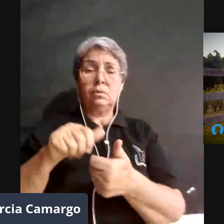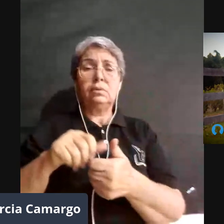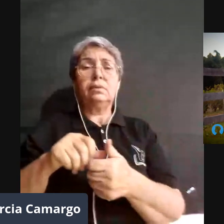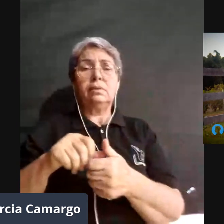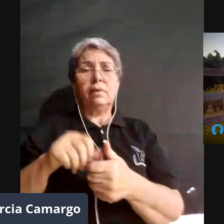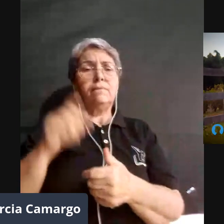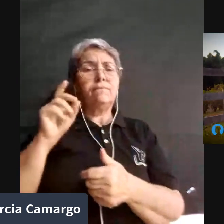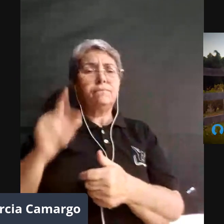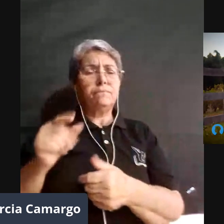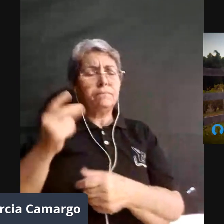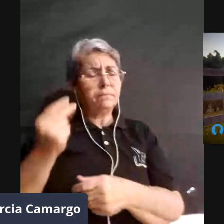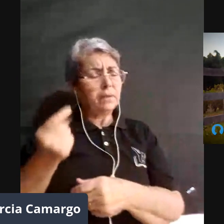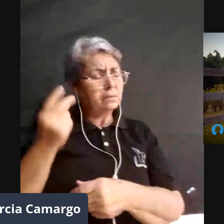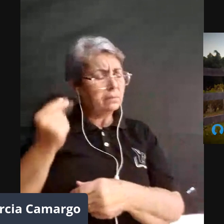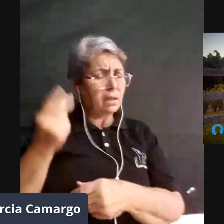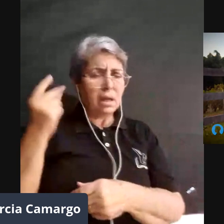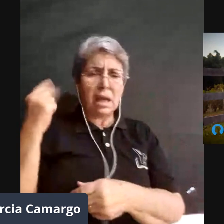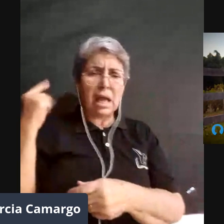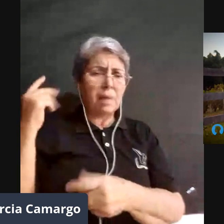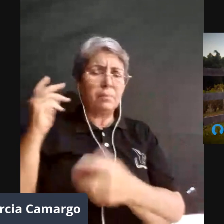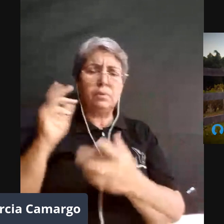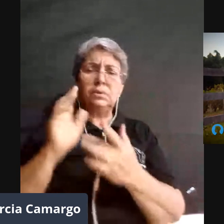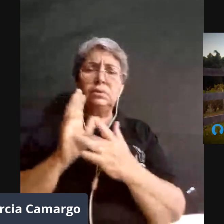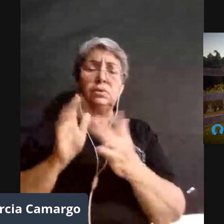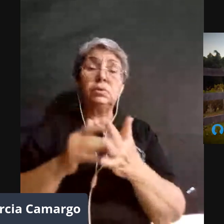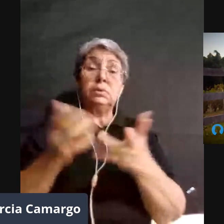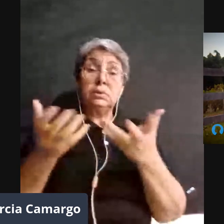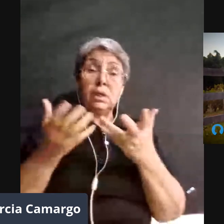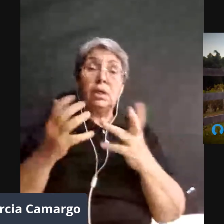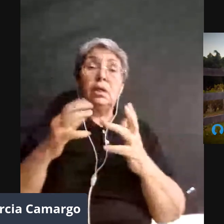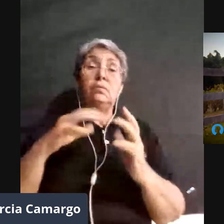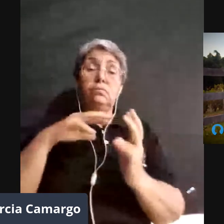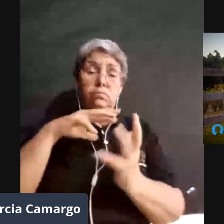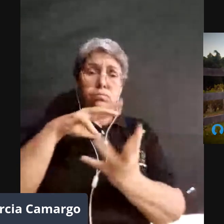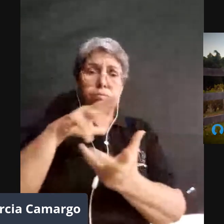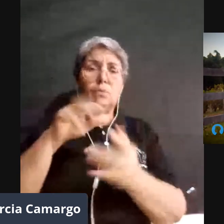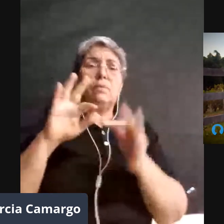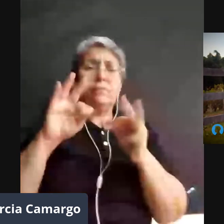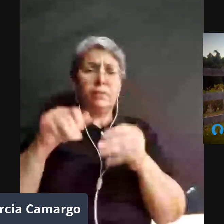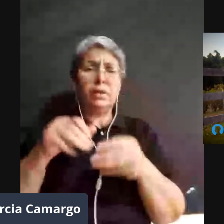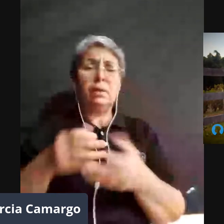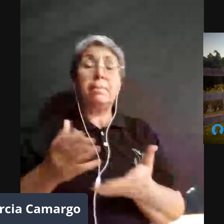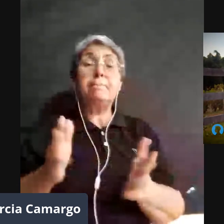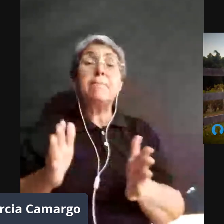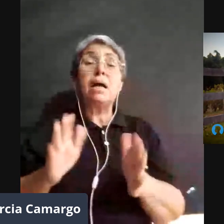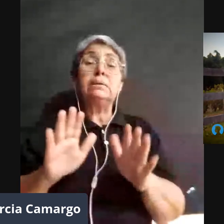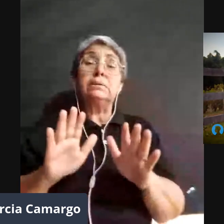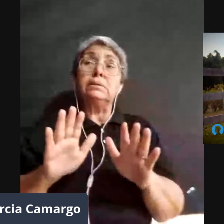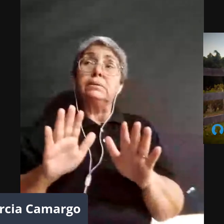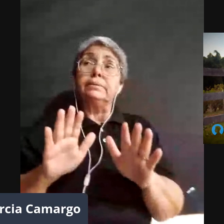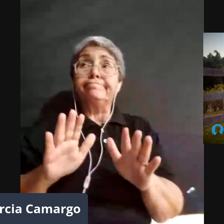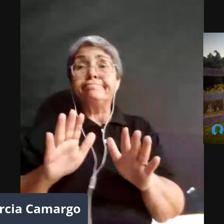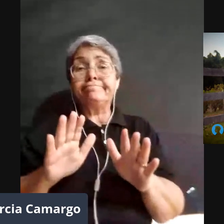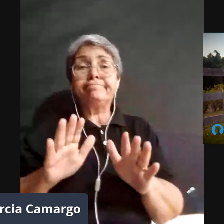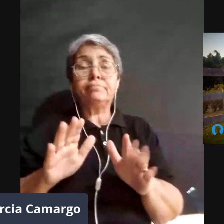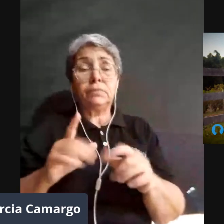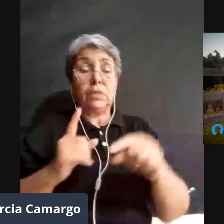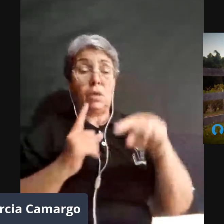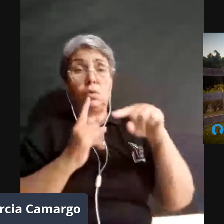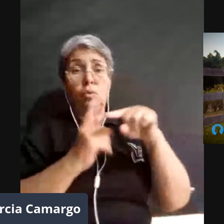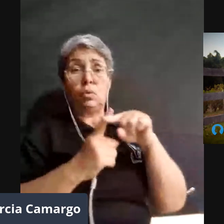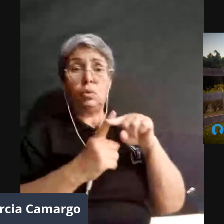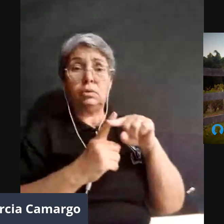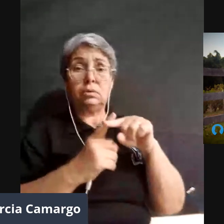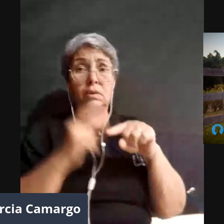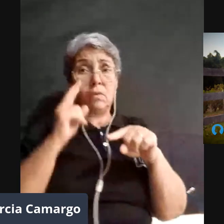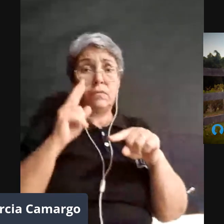fazer isso. A cruz demonstra total dedicação de Deus ao problema nosso do ser humano. E um amor como esse,